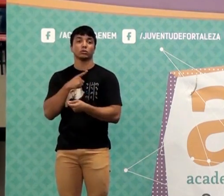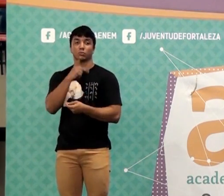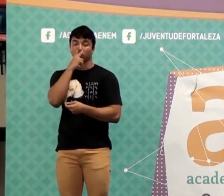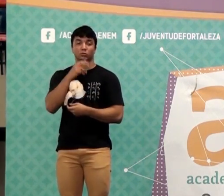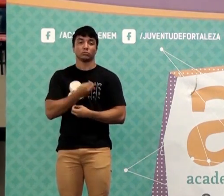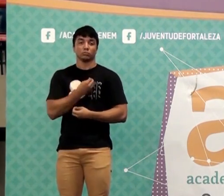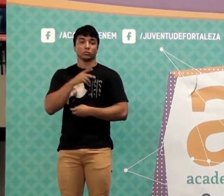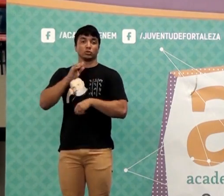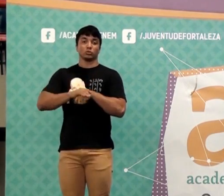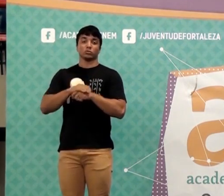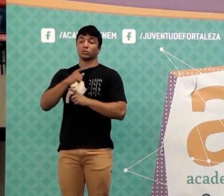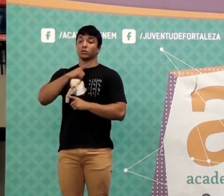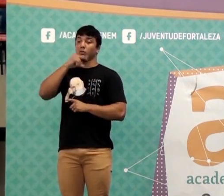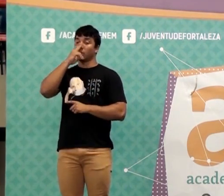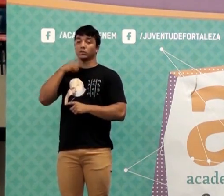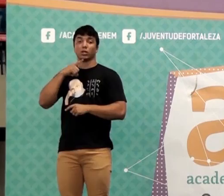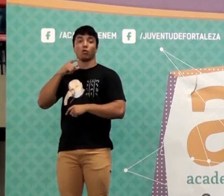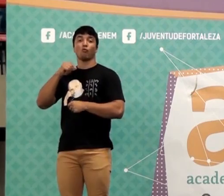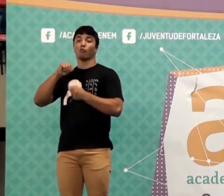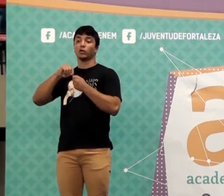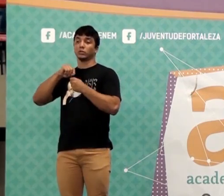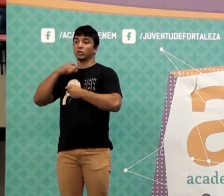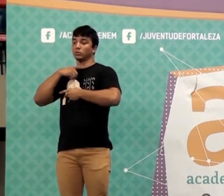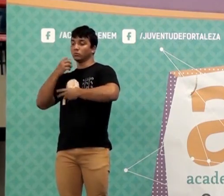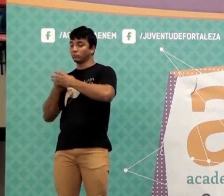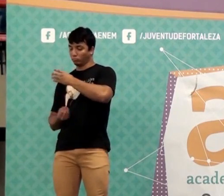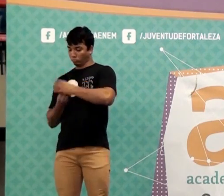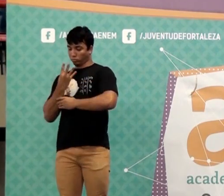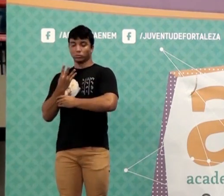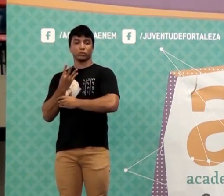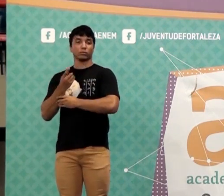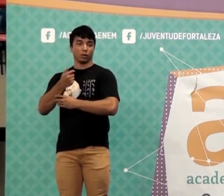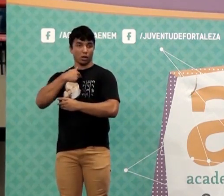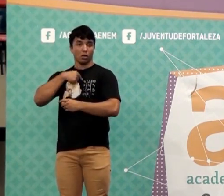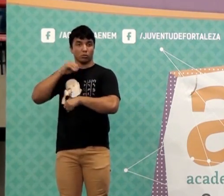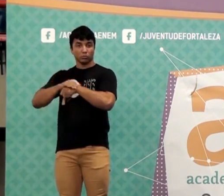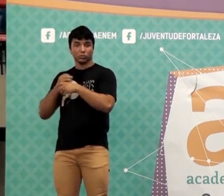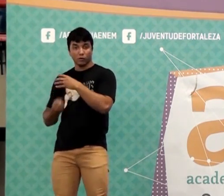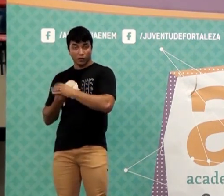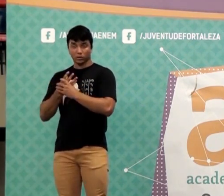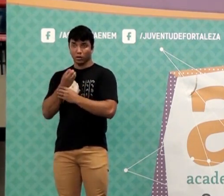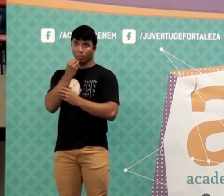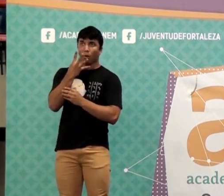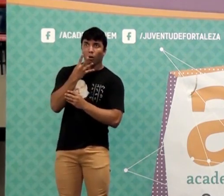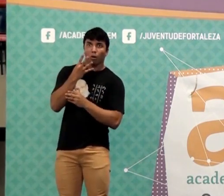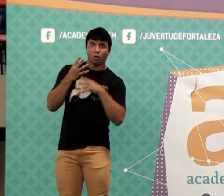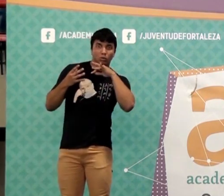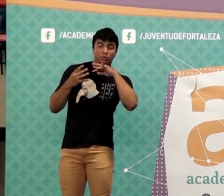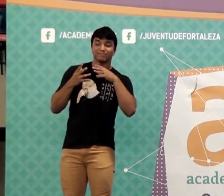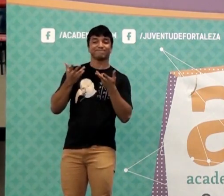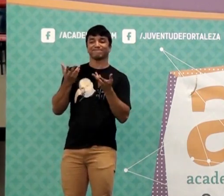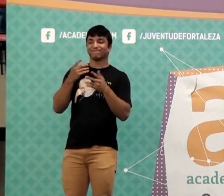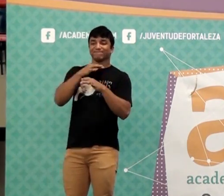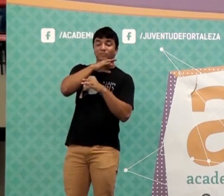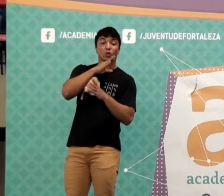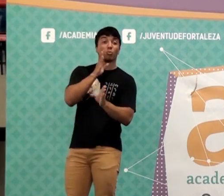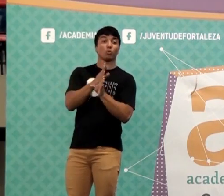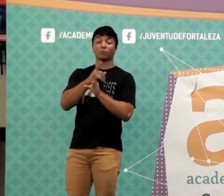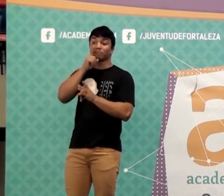subsistência. Eles vão produzir o próprio sustento. Produzir o próprio sustento é bom? Não, porque é